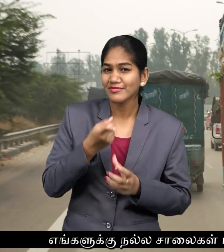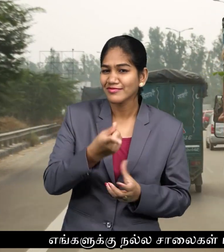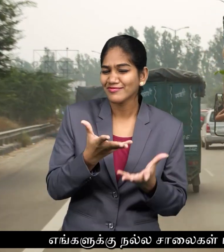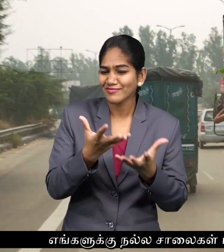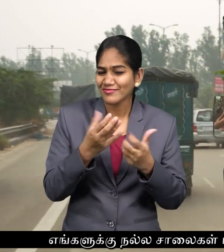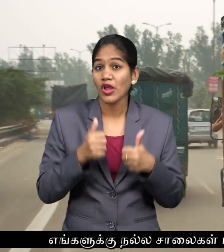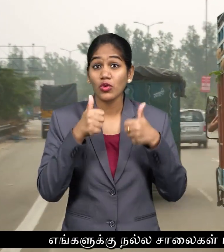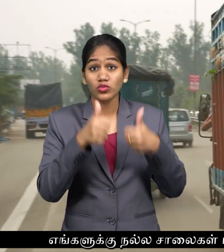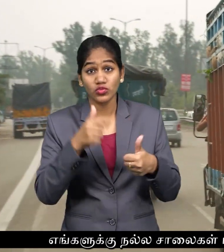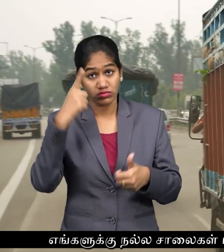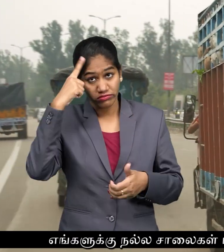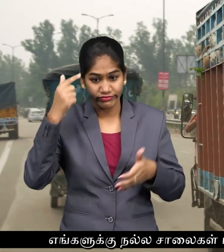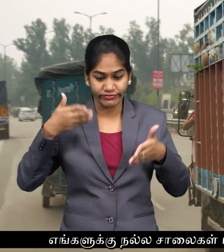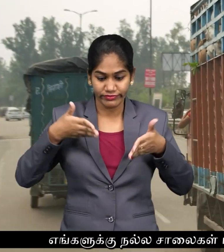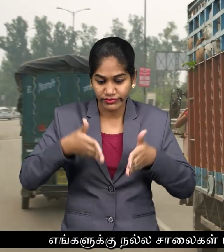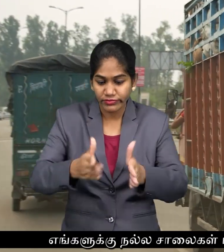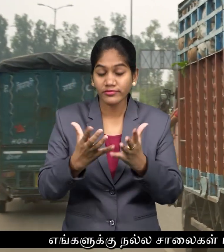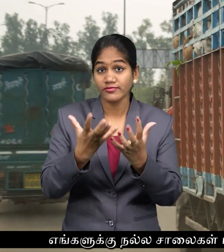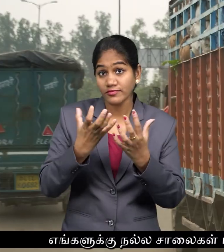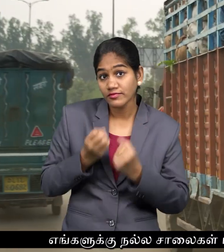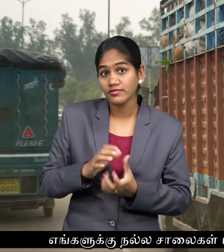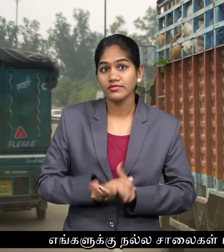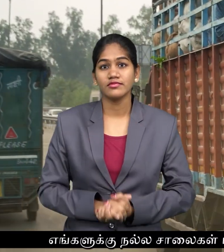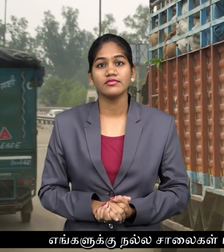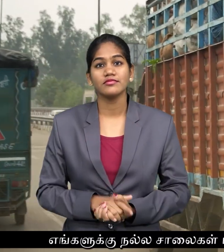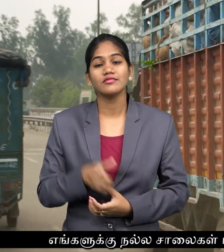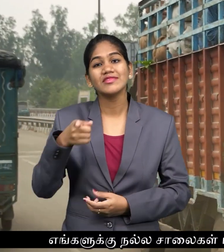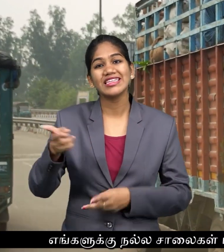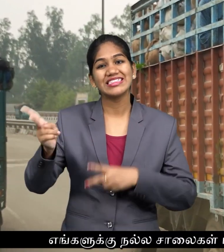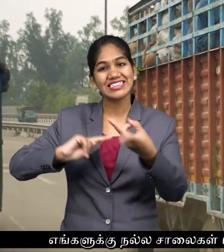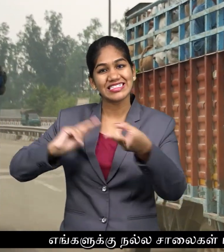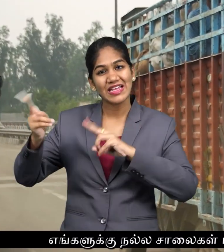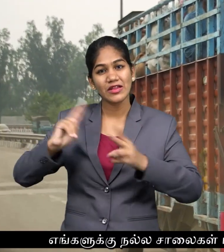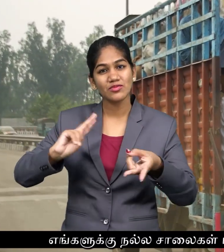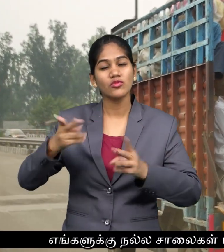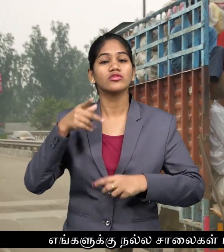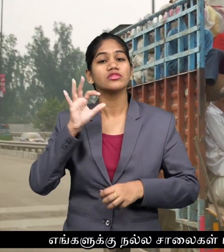எங்களுக்கு நல்ல சாலைகள் மற்றும் போக்குவரத்து வசதிகள் தேவை.